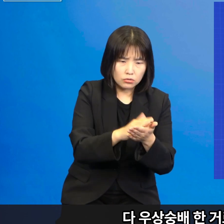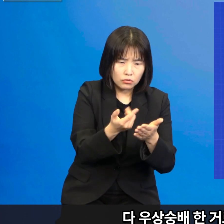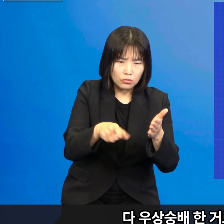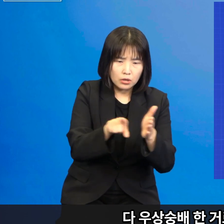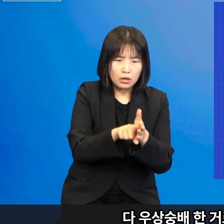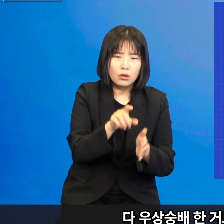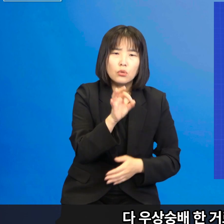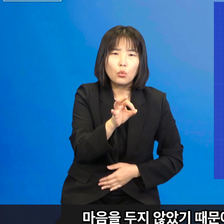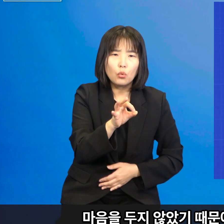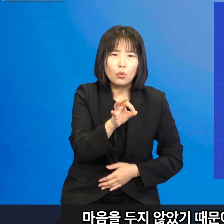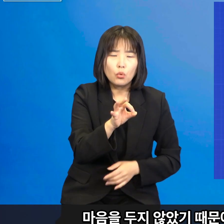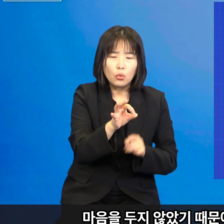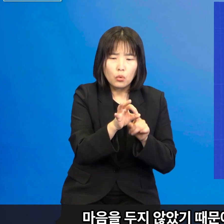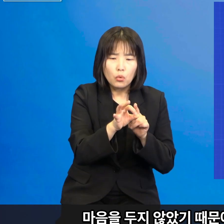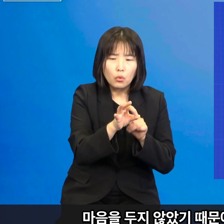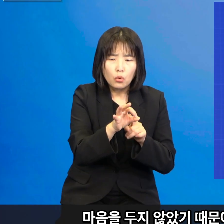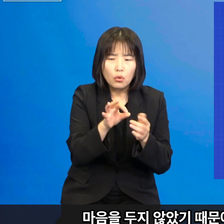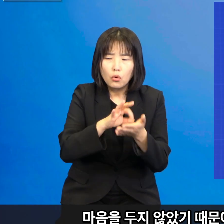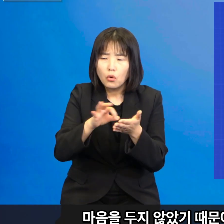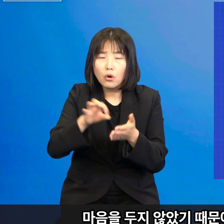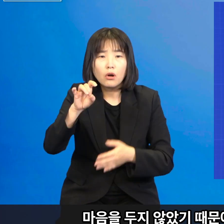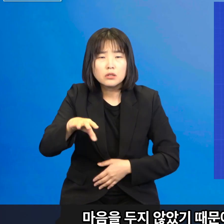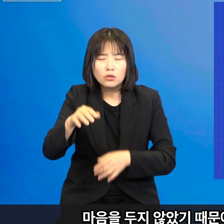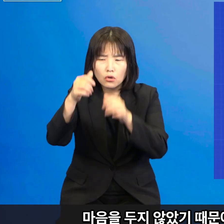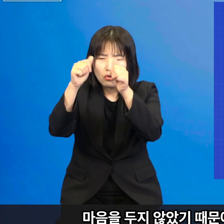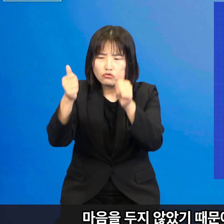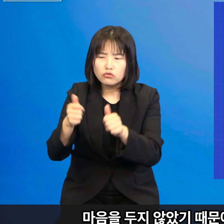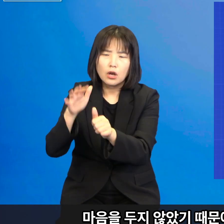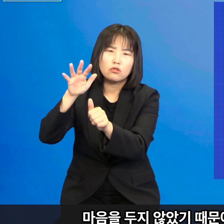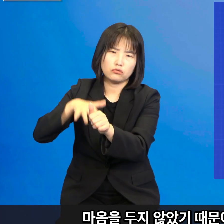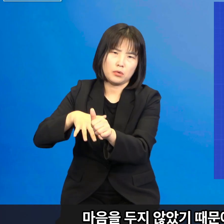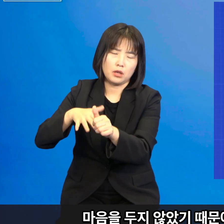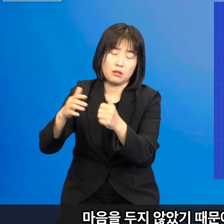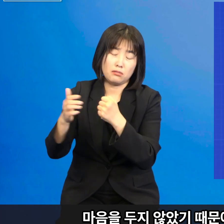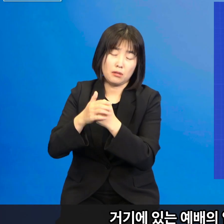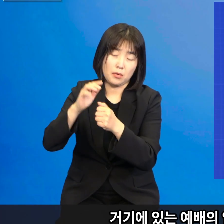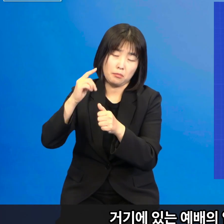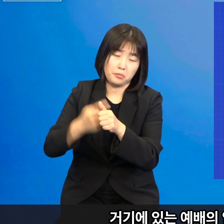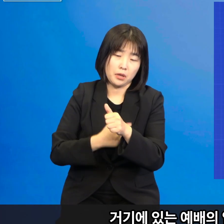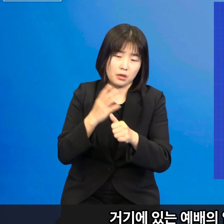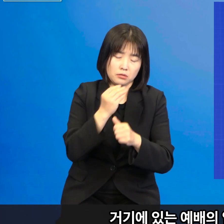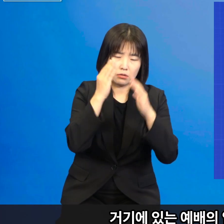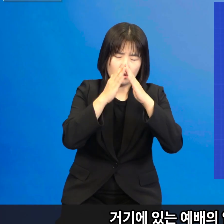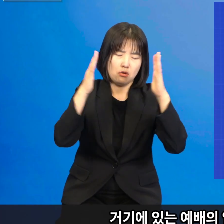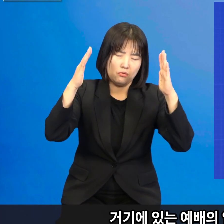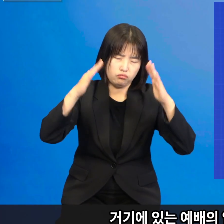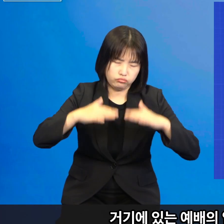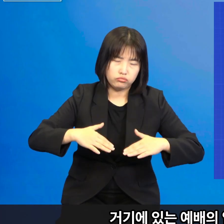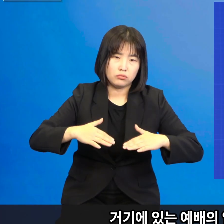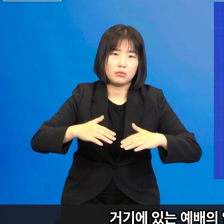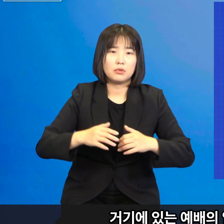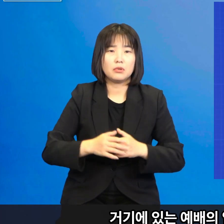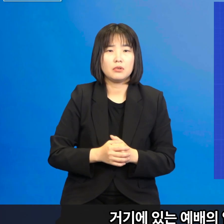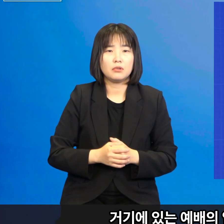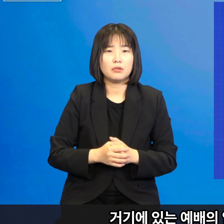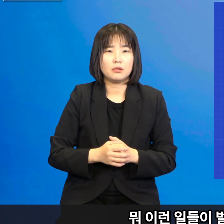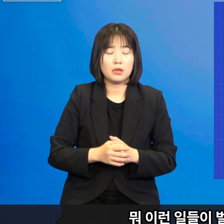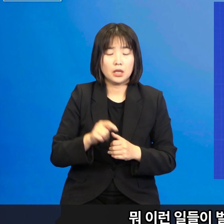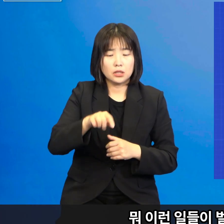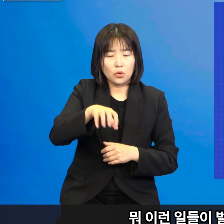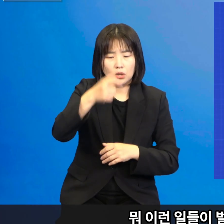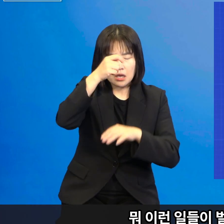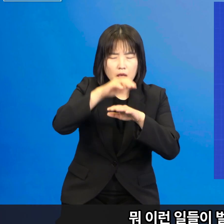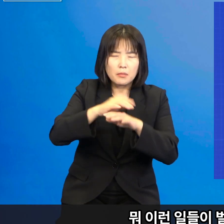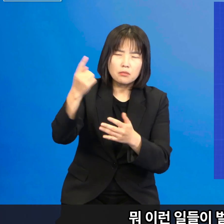돈으로 흘러갔기 때문에, 마음을 두지 않았기 때문에 성전은 황폐화되어지고 거기에 있는 예배의 임재는 사라지게 되고 뭐